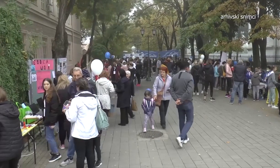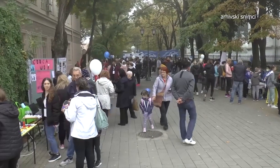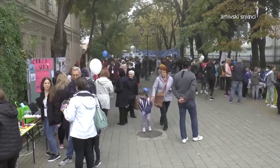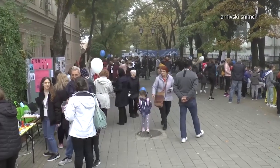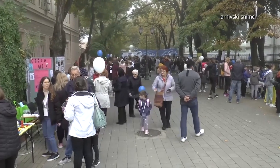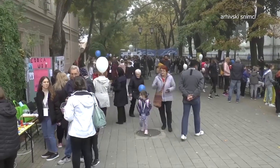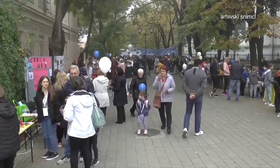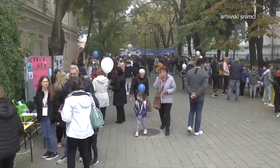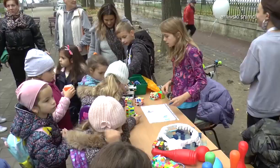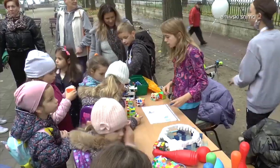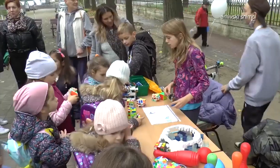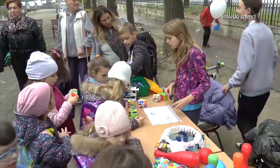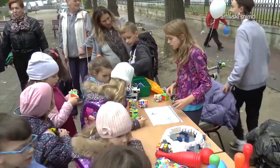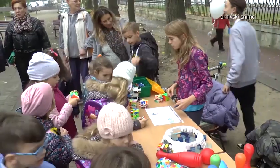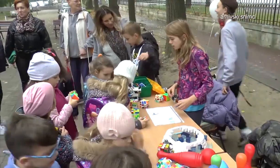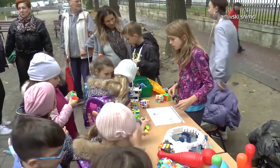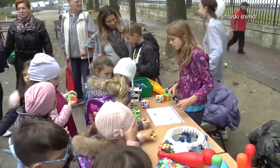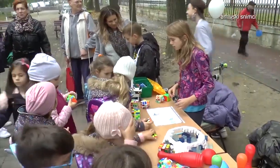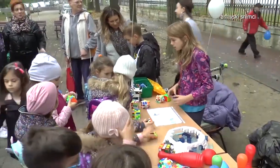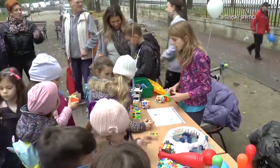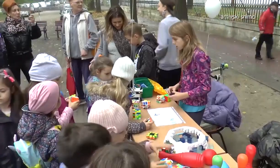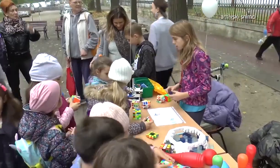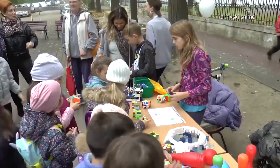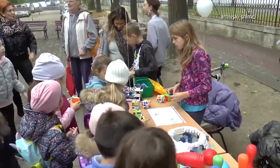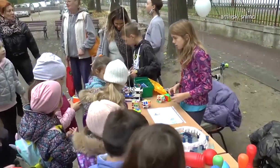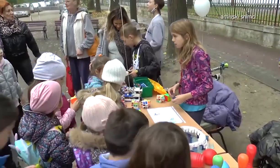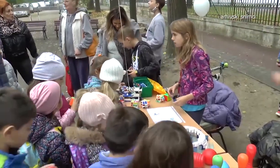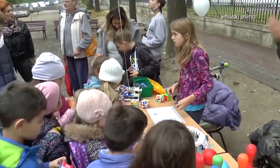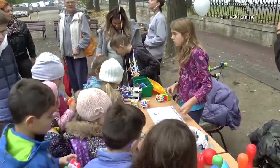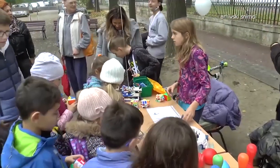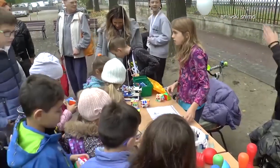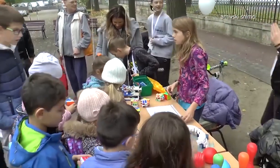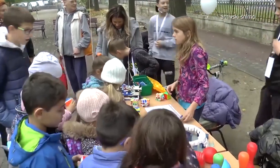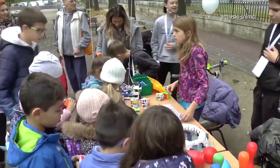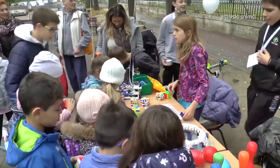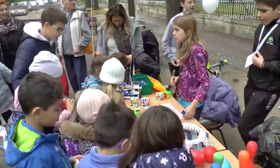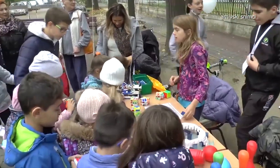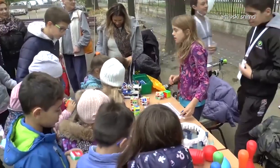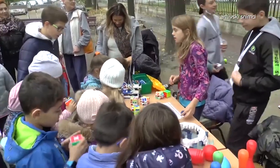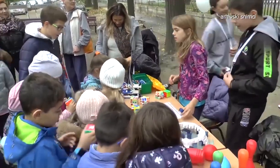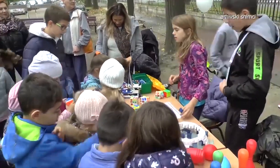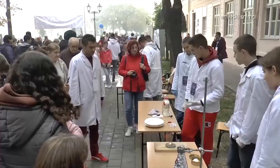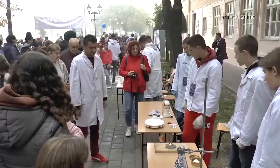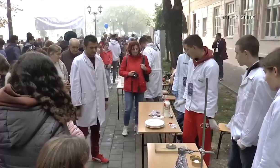polgártársak biológiával, földrajzzal, kémiával kapcsolatos jelenségeket vagy folyamatokat mutatnak be, azaz